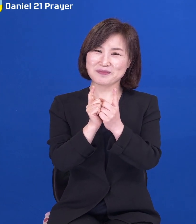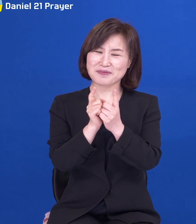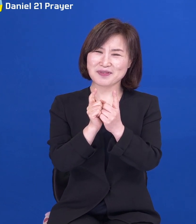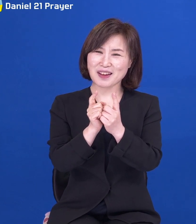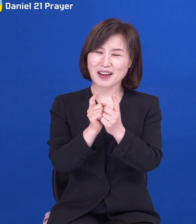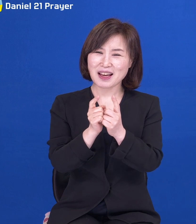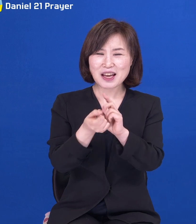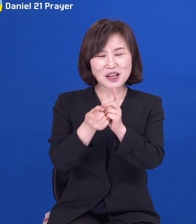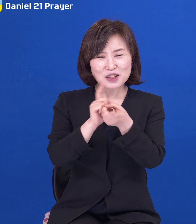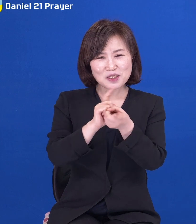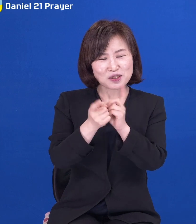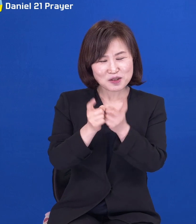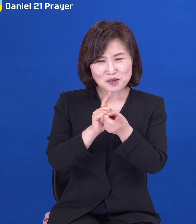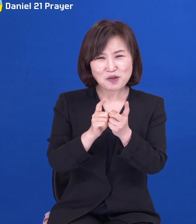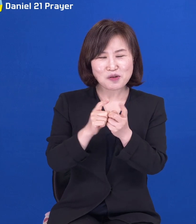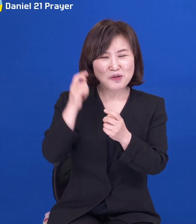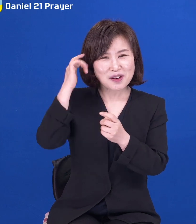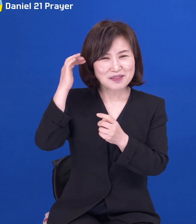다 묻어갑니다.